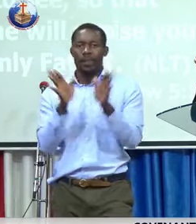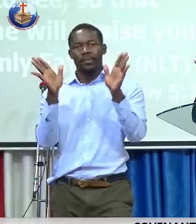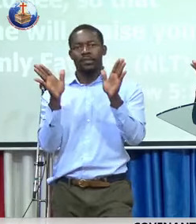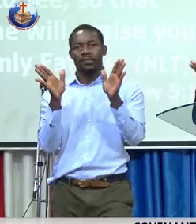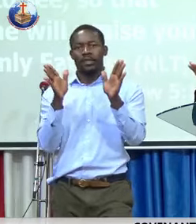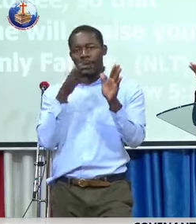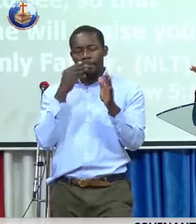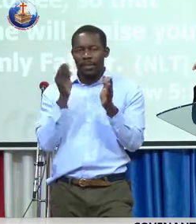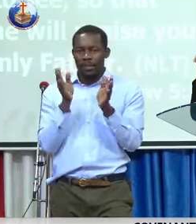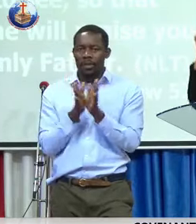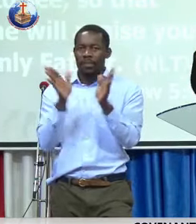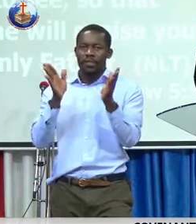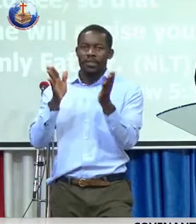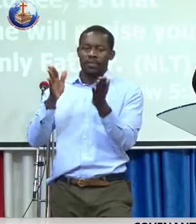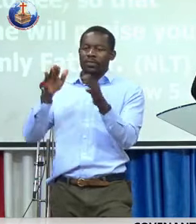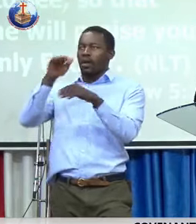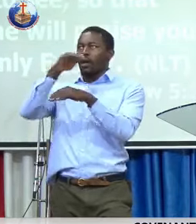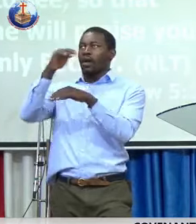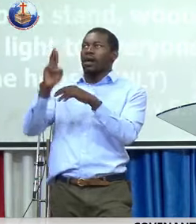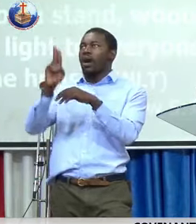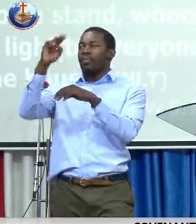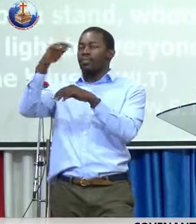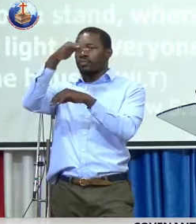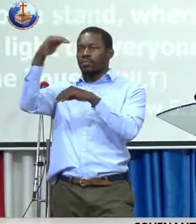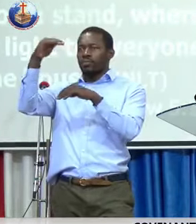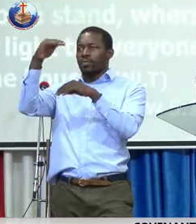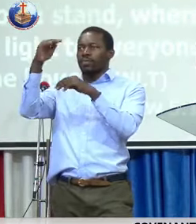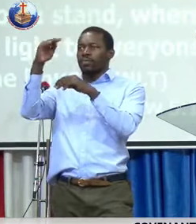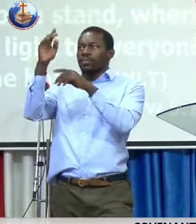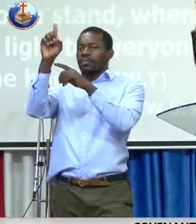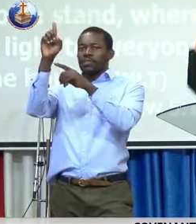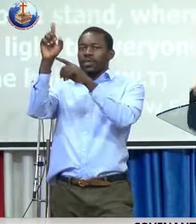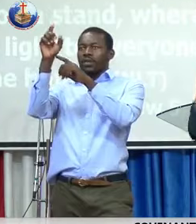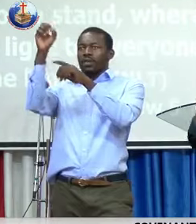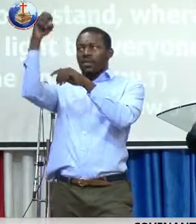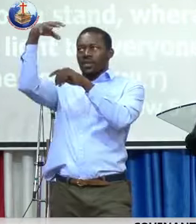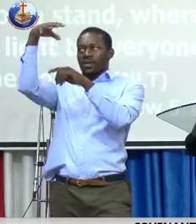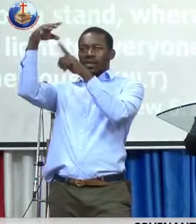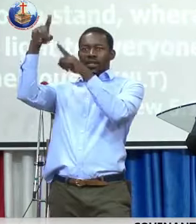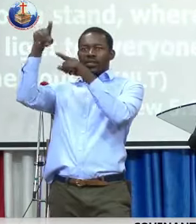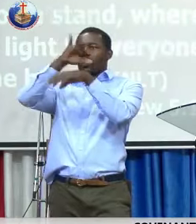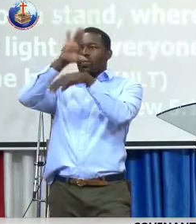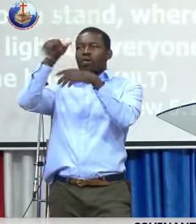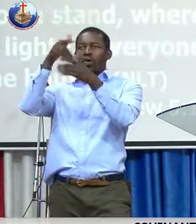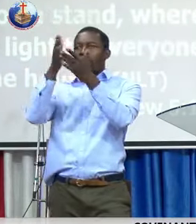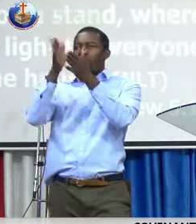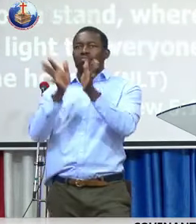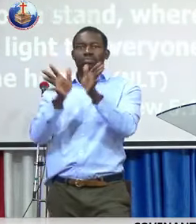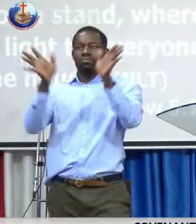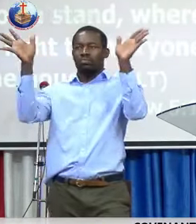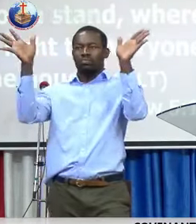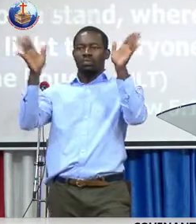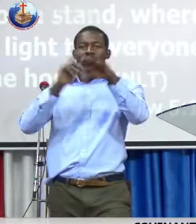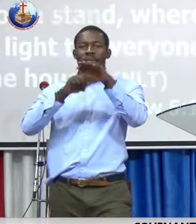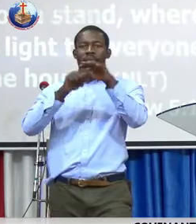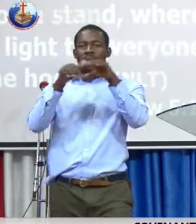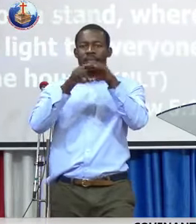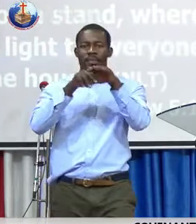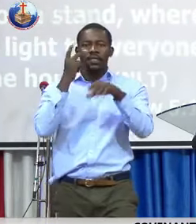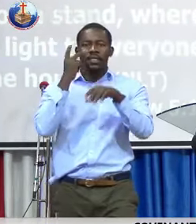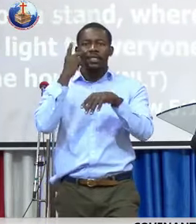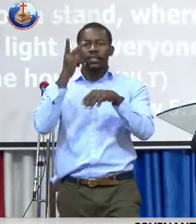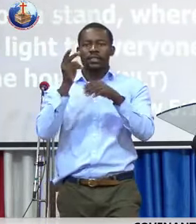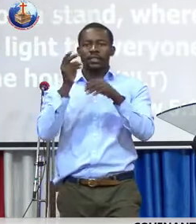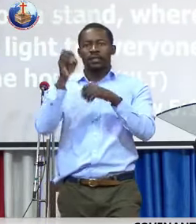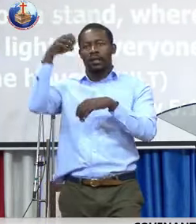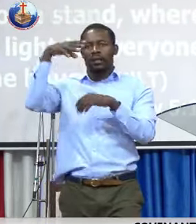to place it on a stand so that when people see that light they give glory to God our Father. Wahitaji kuweka kwenye kilima ama kiwango ili kwamba watu wakiona nuru